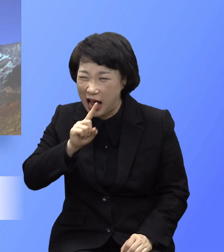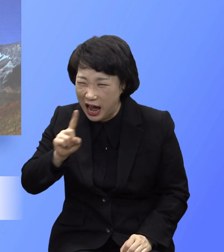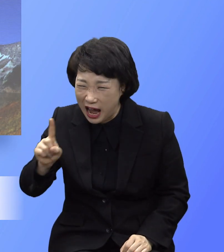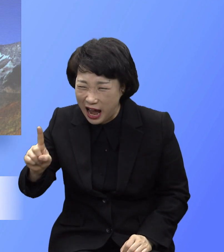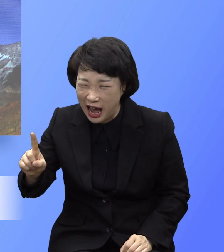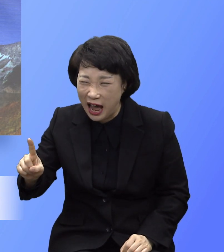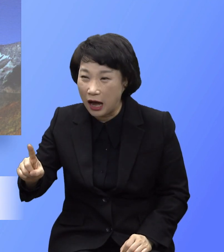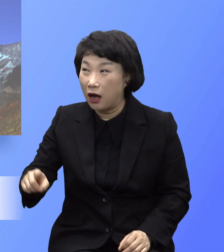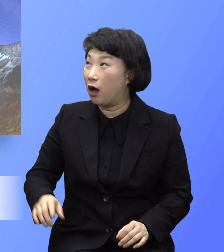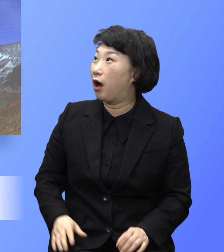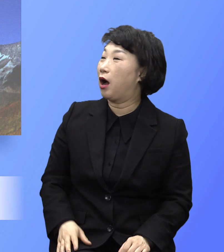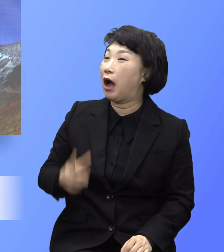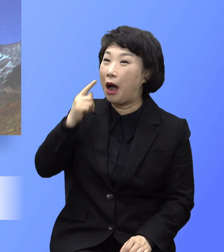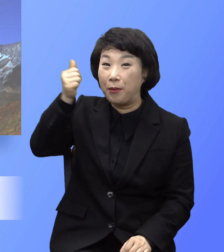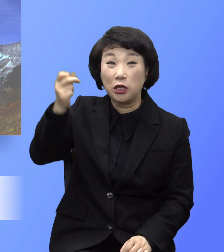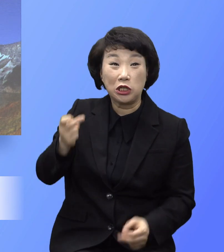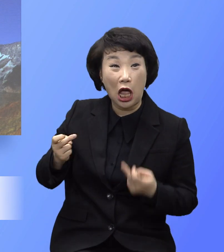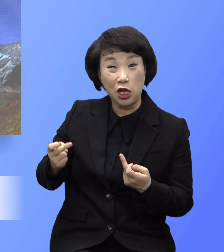밥 먹어라.